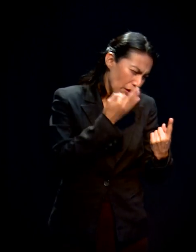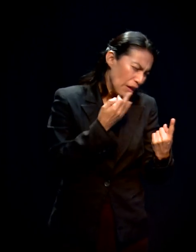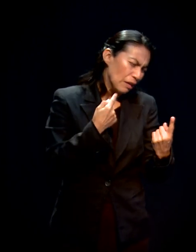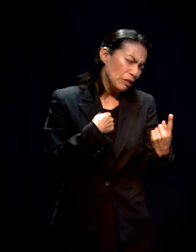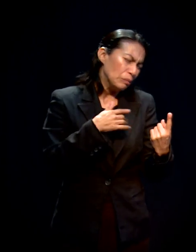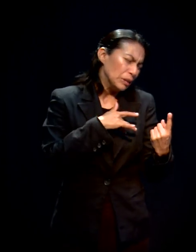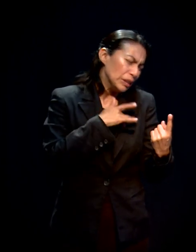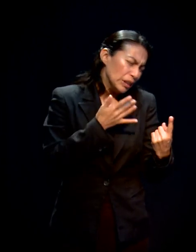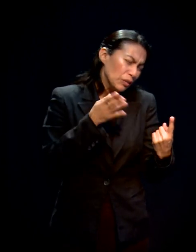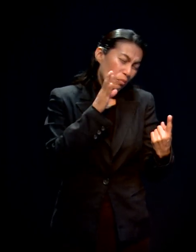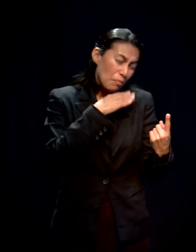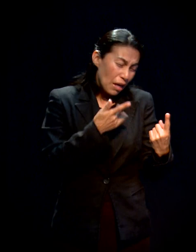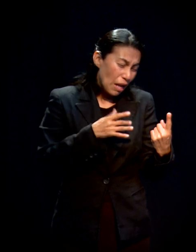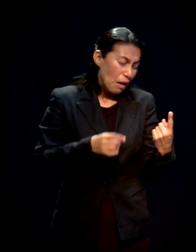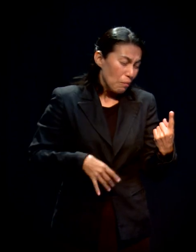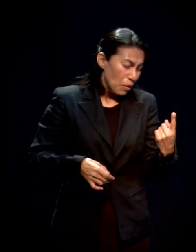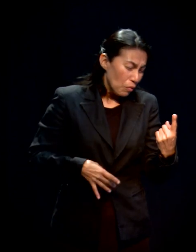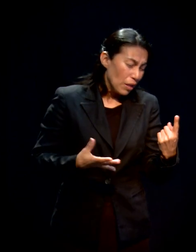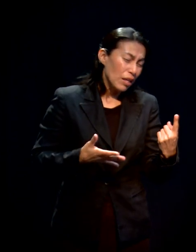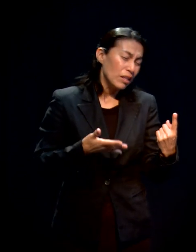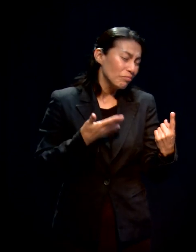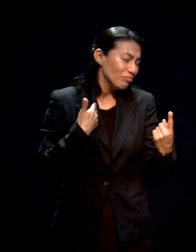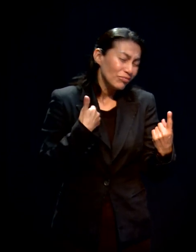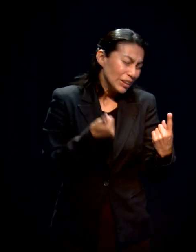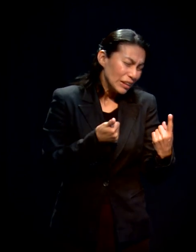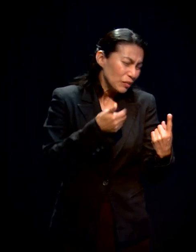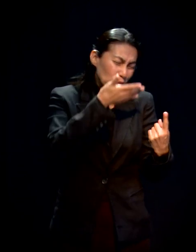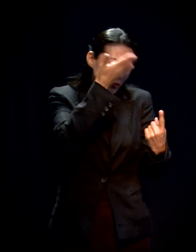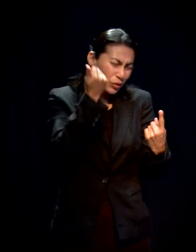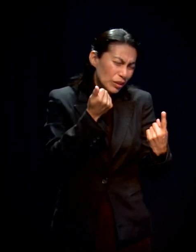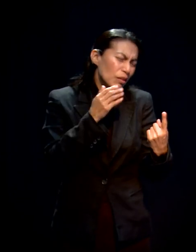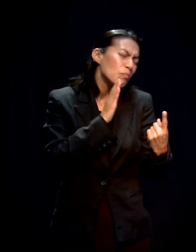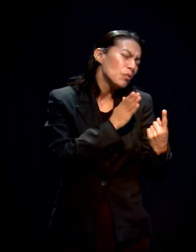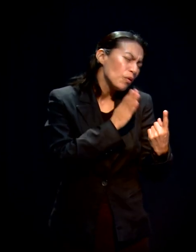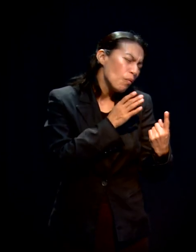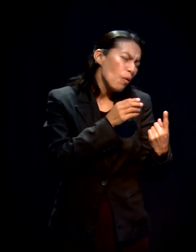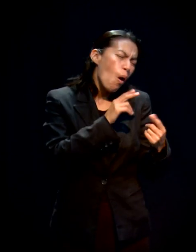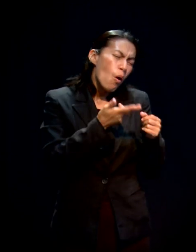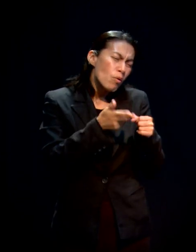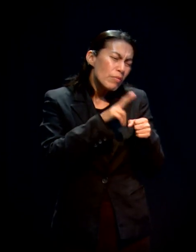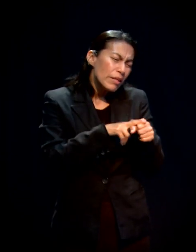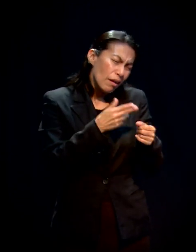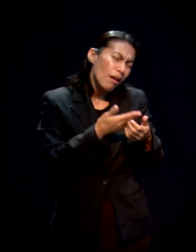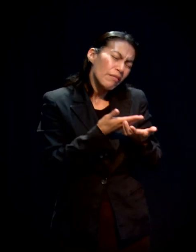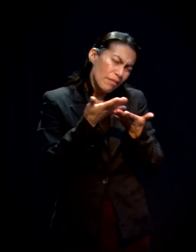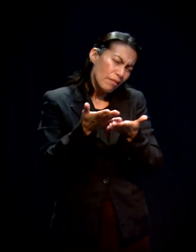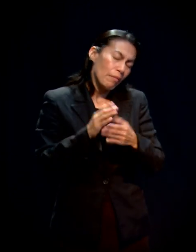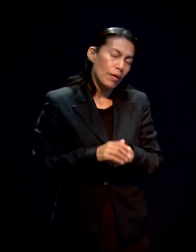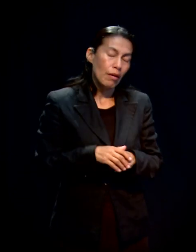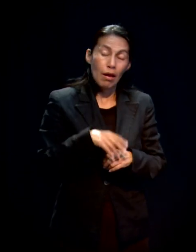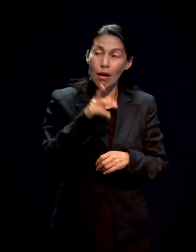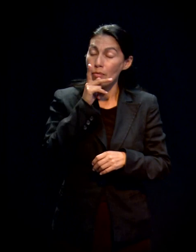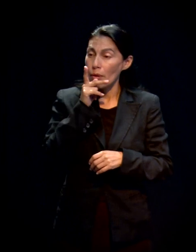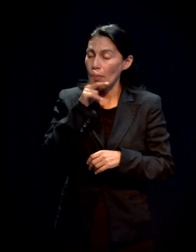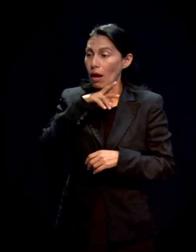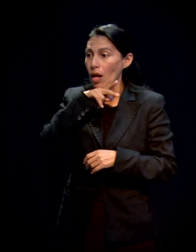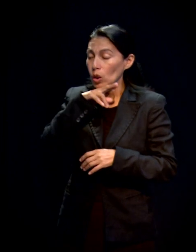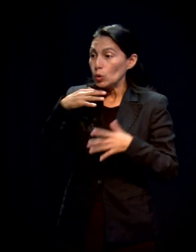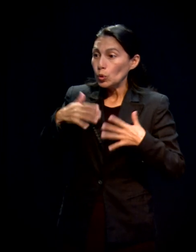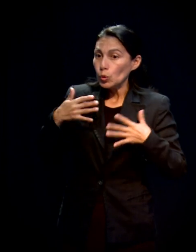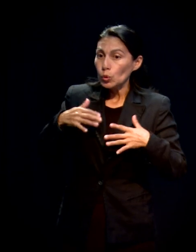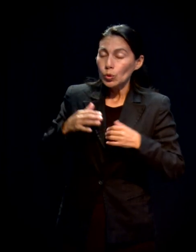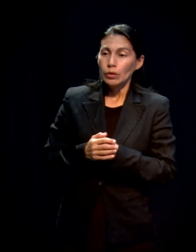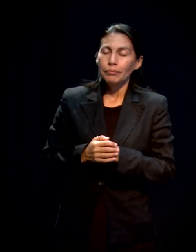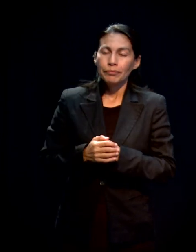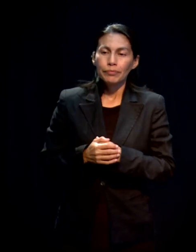me pasa esto y no entiendo que tengo así que me puede llevar al hospital mi papá se preocupó como cualquier